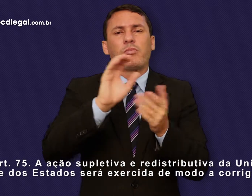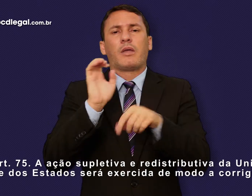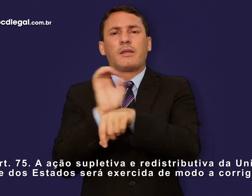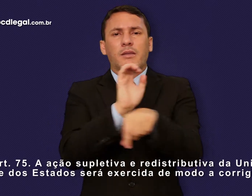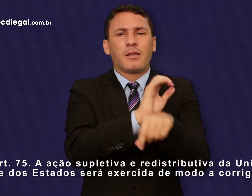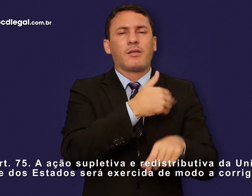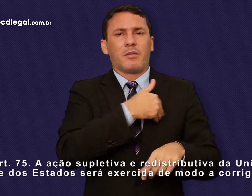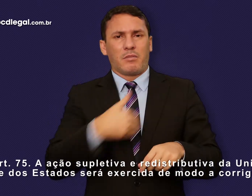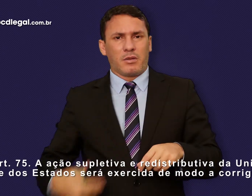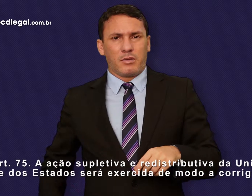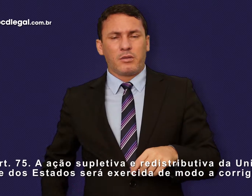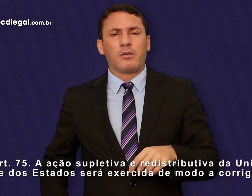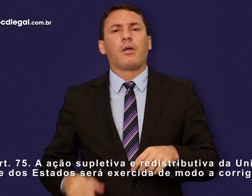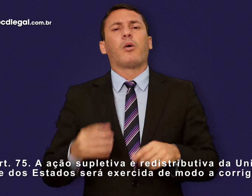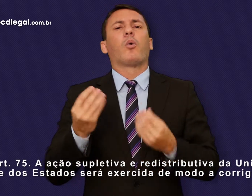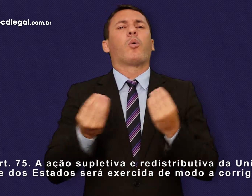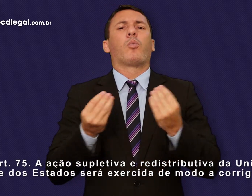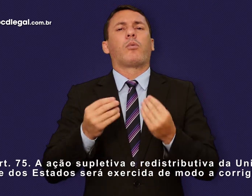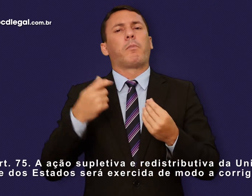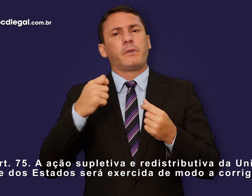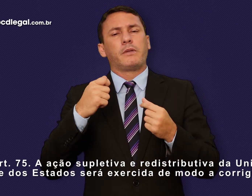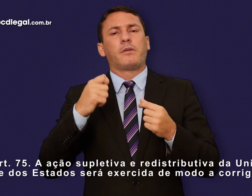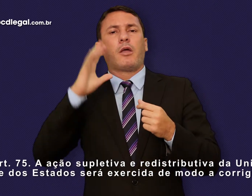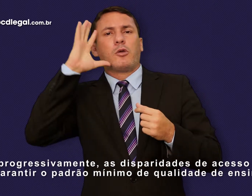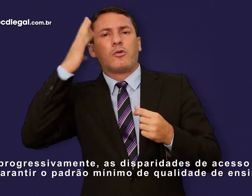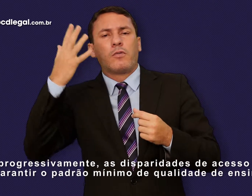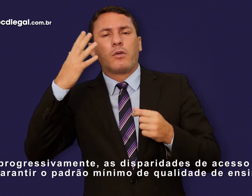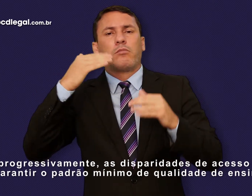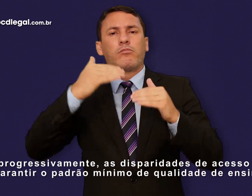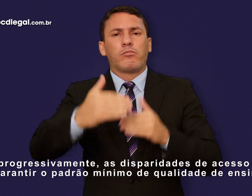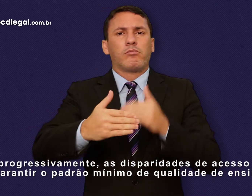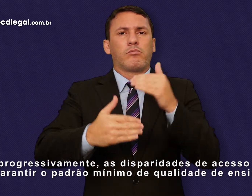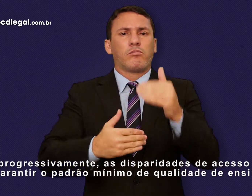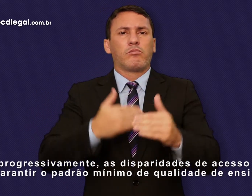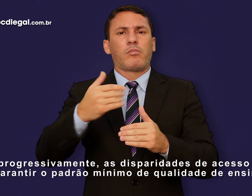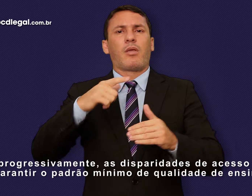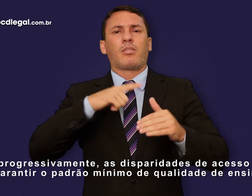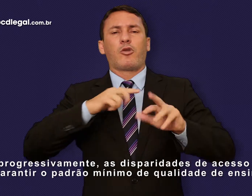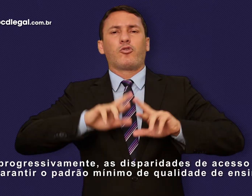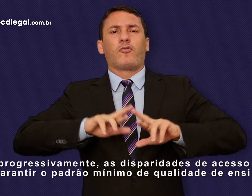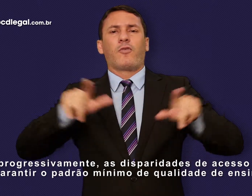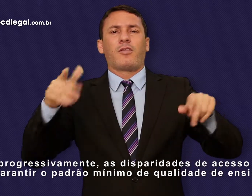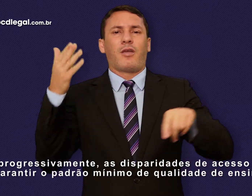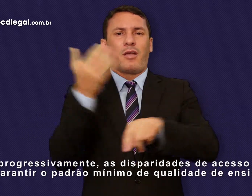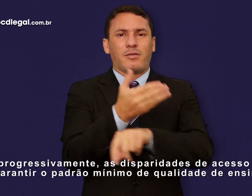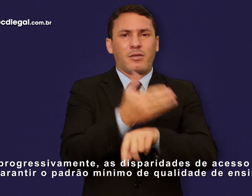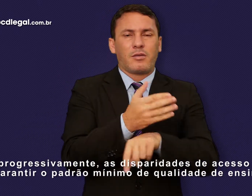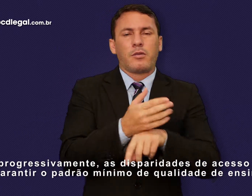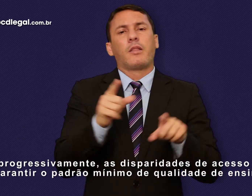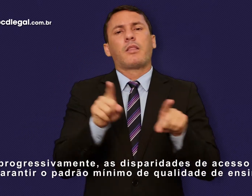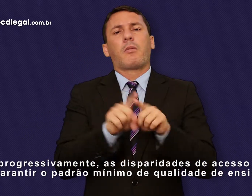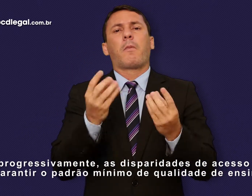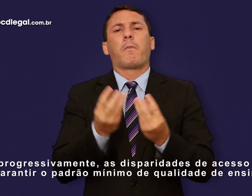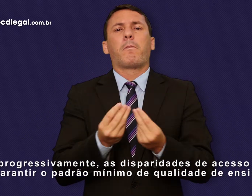dos Estados será exercida de modo a corrigir progressivamente as disparidades de acesso e garantir o padrão mínimo